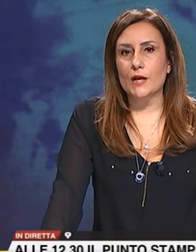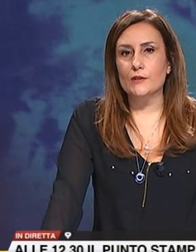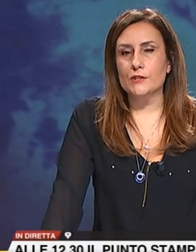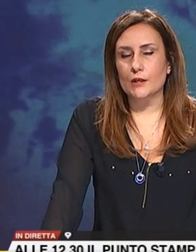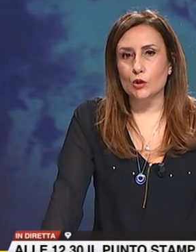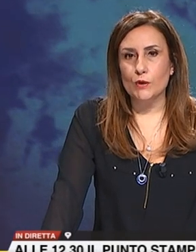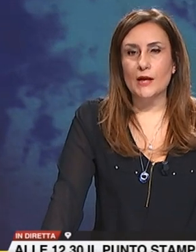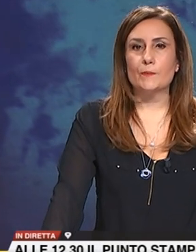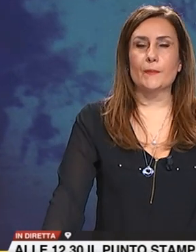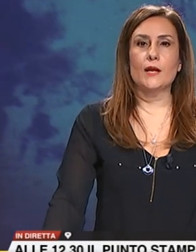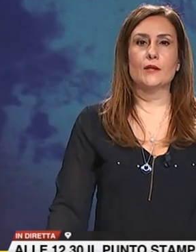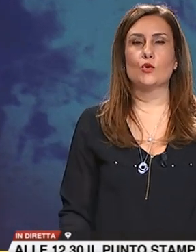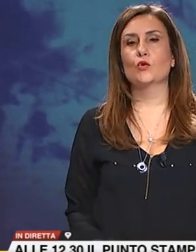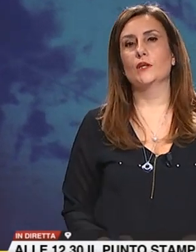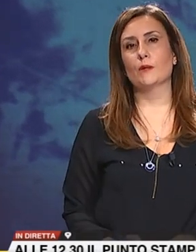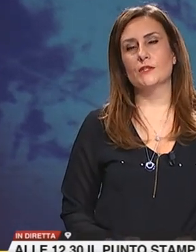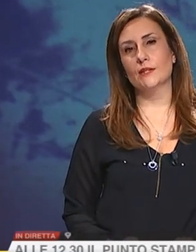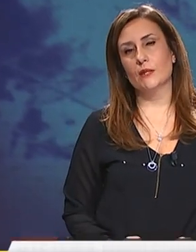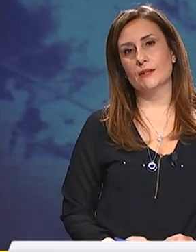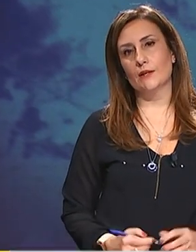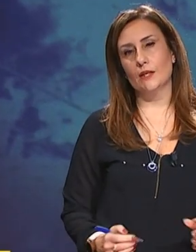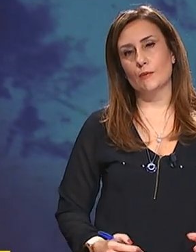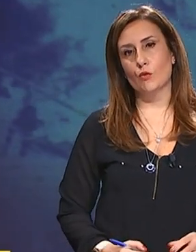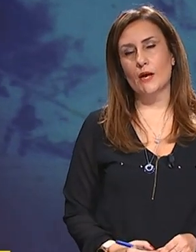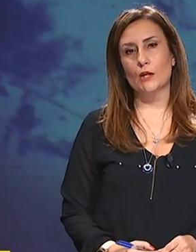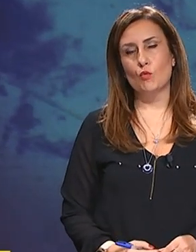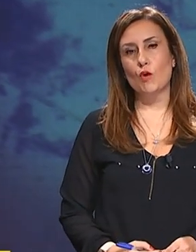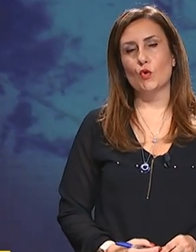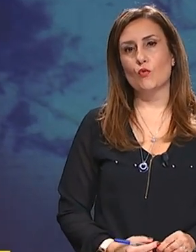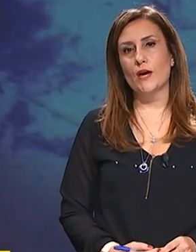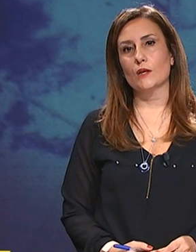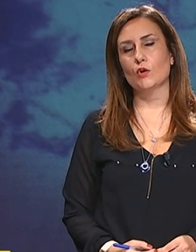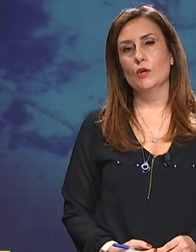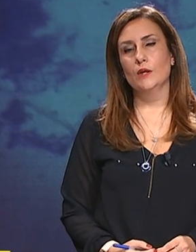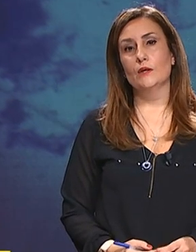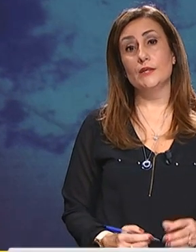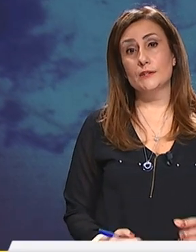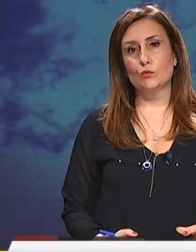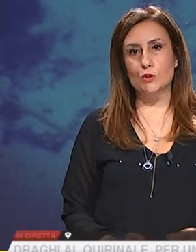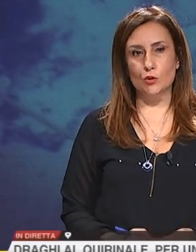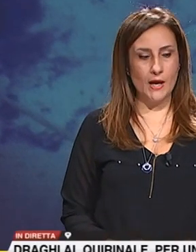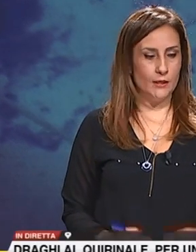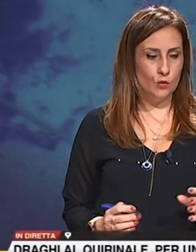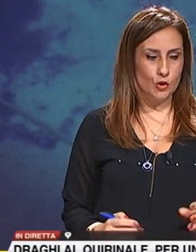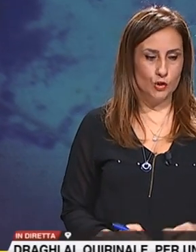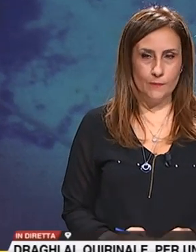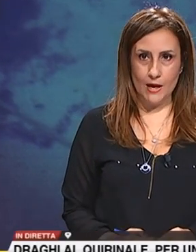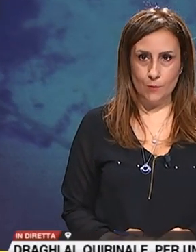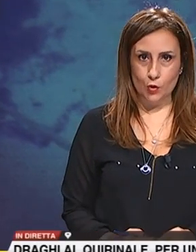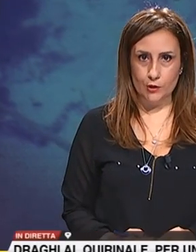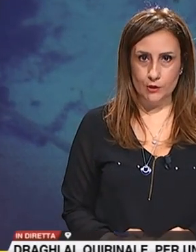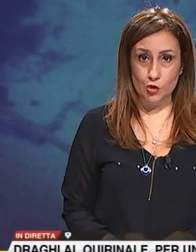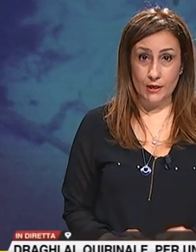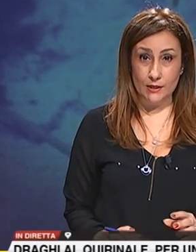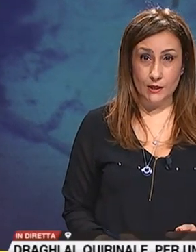Mario Draghi si è recato al Quirinale per parlare con il presidente Mattarella per formare il nuovo governo istituzionale. Non so se